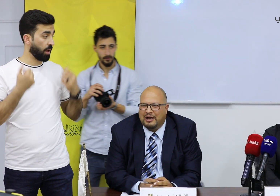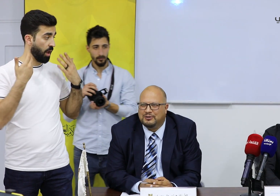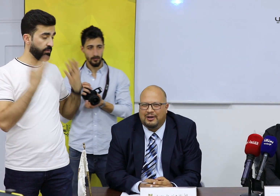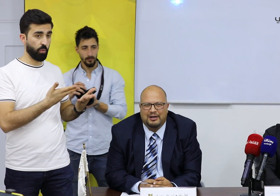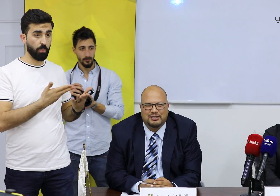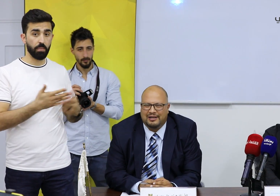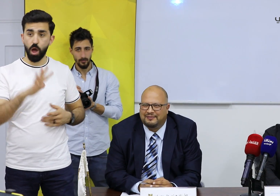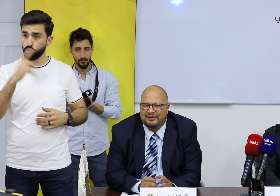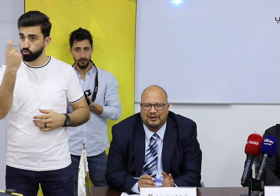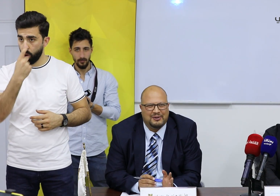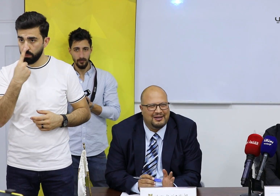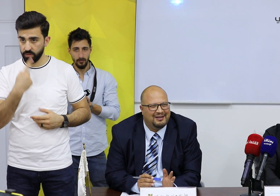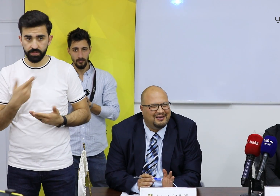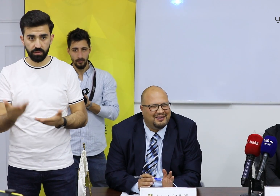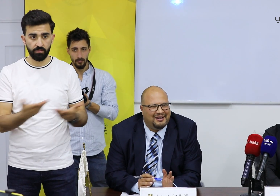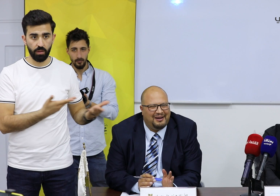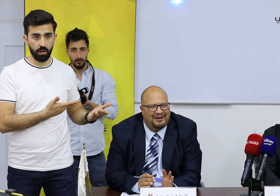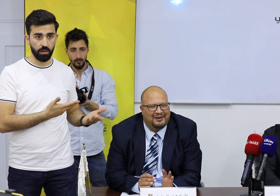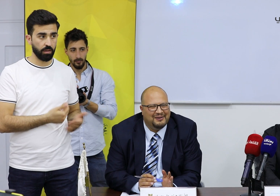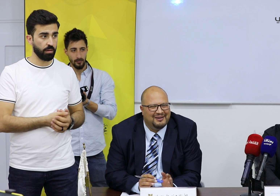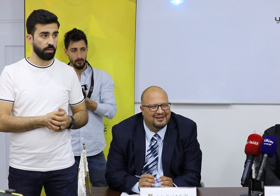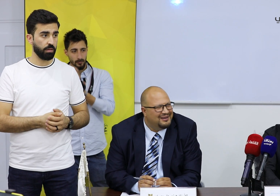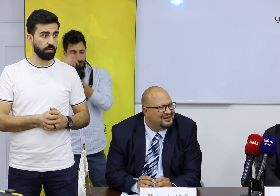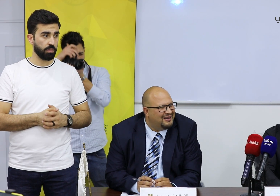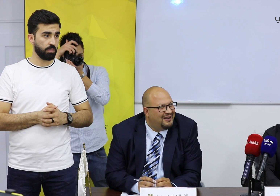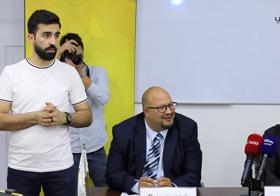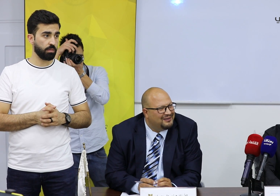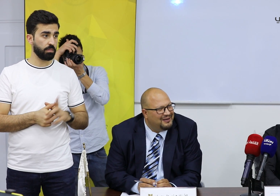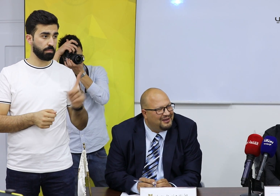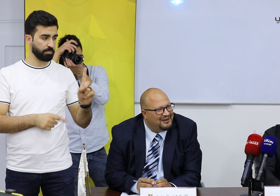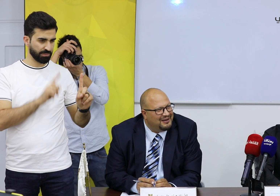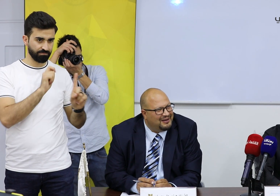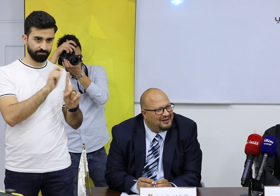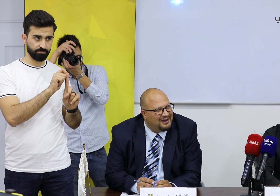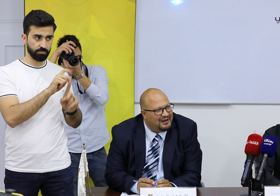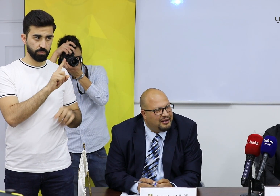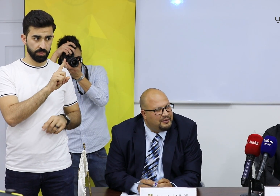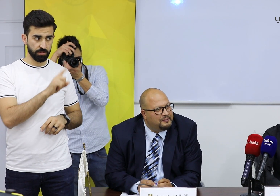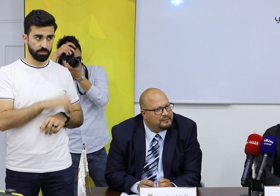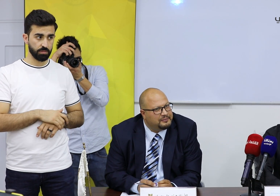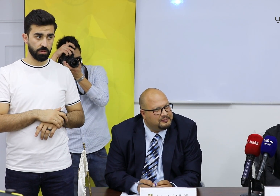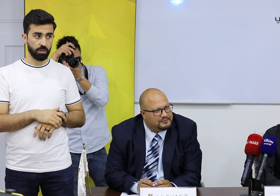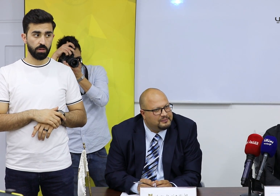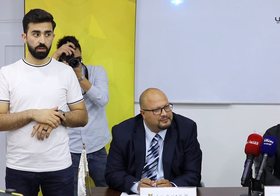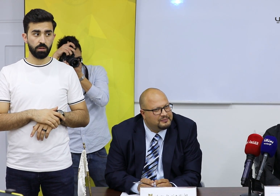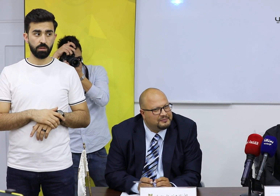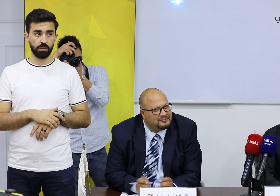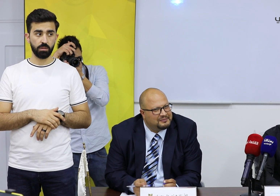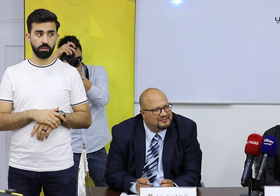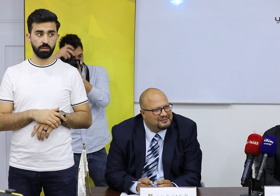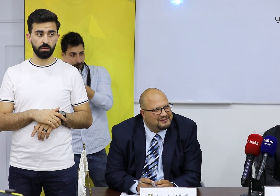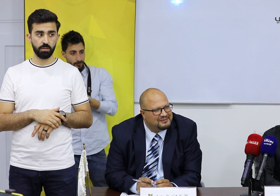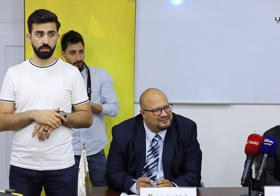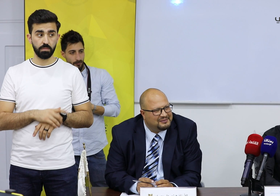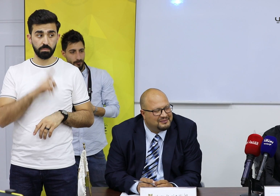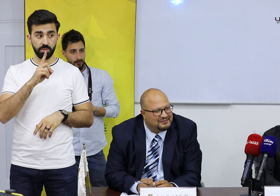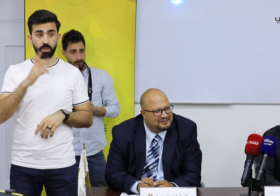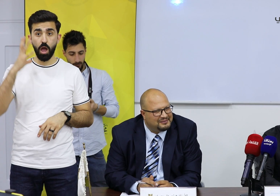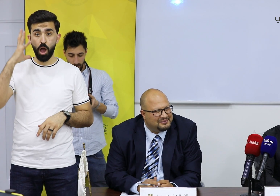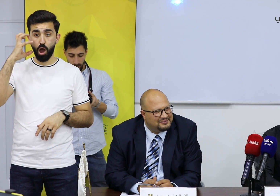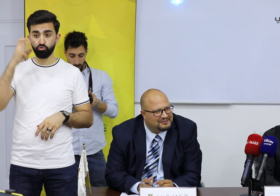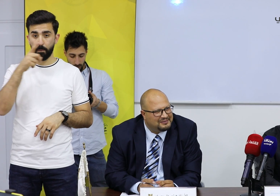وصدق. واي سؤال انا جاهز فيه؟ ضل سؤال؟ انا في بس تنقيب بالنسبه لهاشم، طبعا انا وحيد، بس موضوع هاشم عشان هو وصل، يعني انا ليا